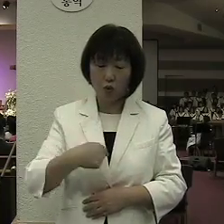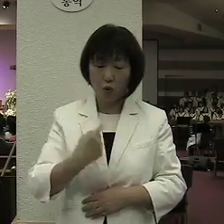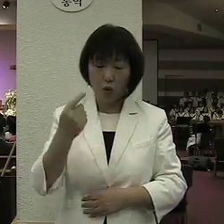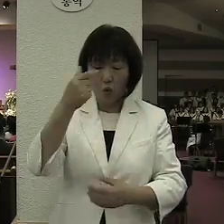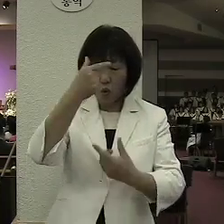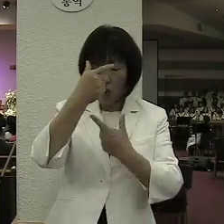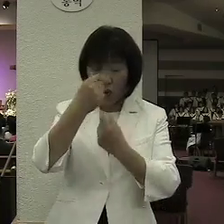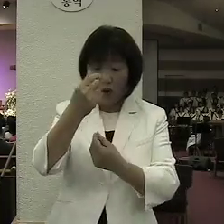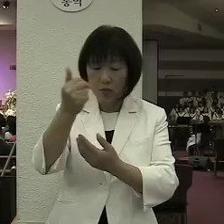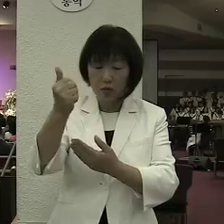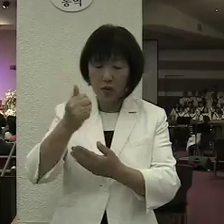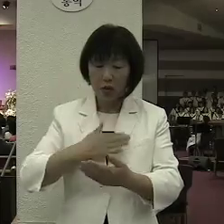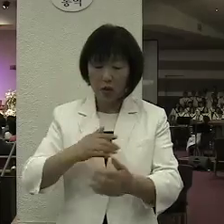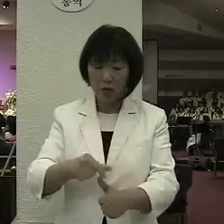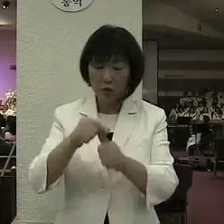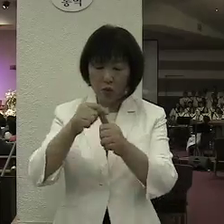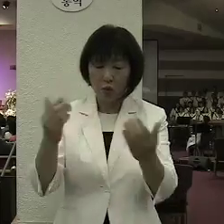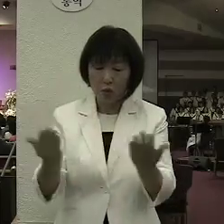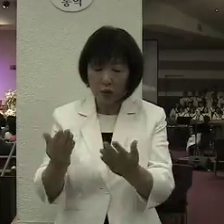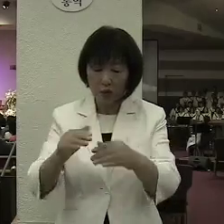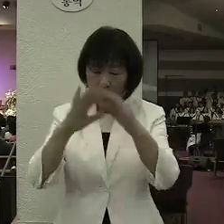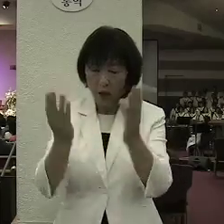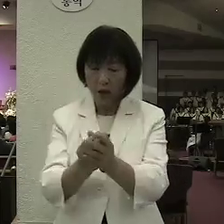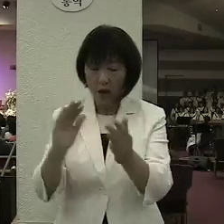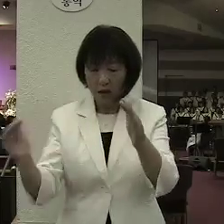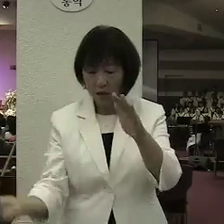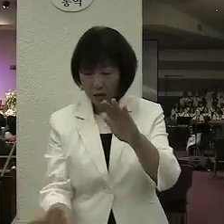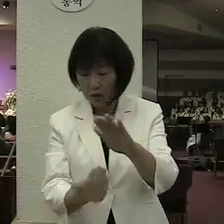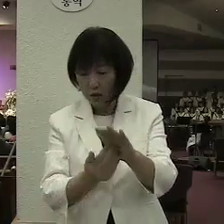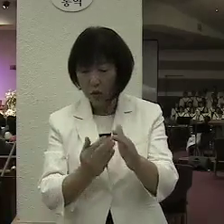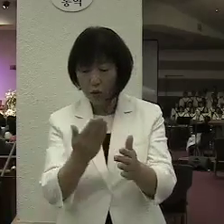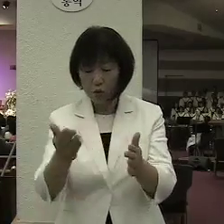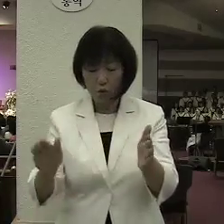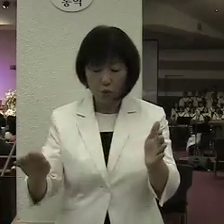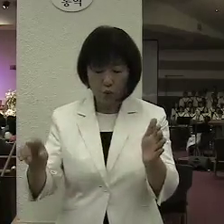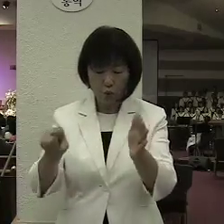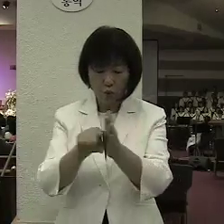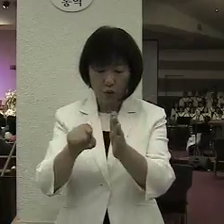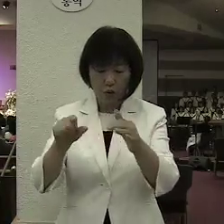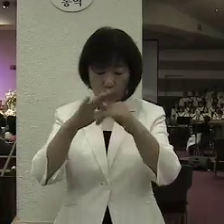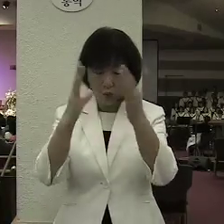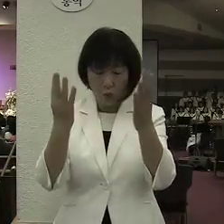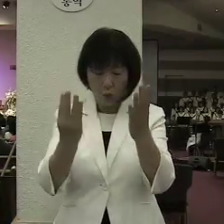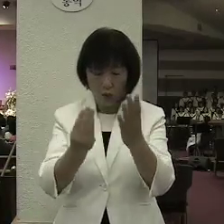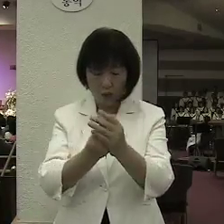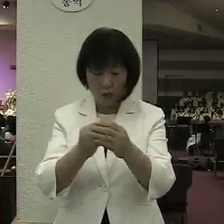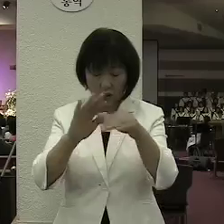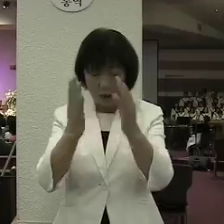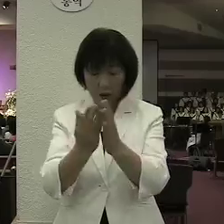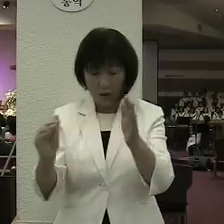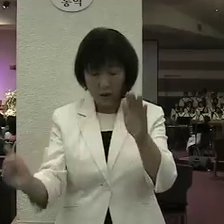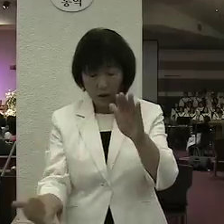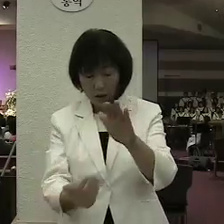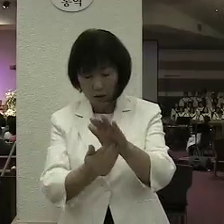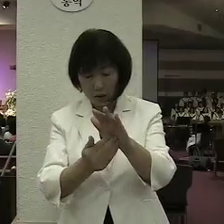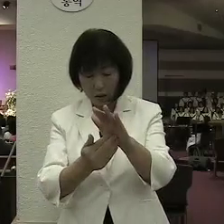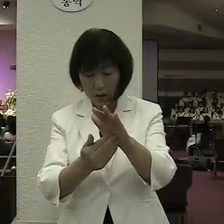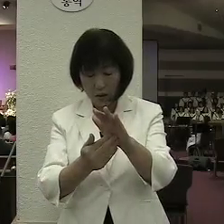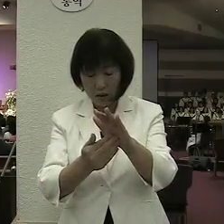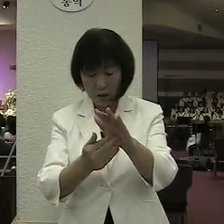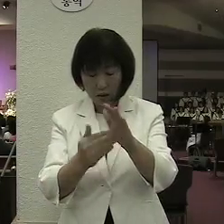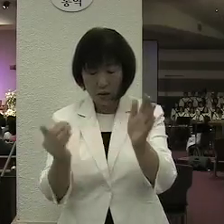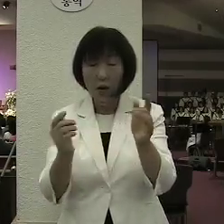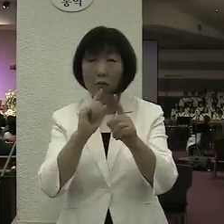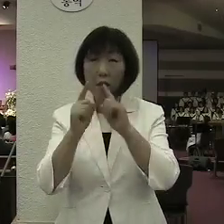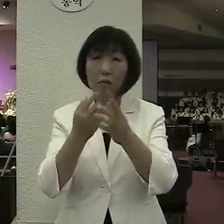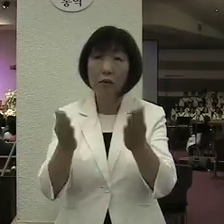끝나고 이제는 진짜 떠나는데도 끝까지 남아서 가지 않고 기립박수하며 브라보를 부르는 그 사람들을 보면 아